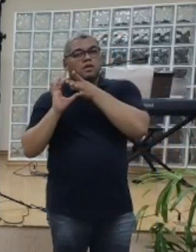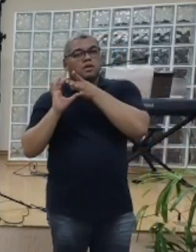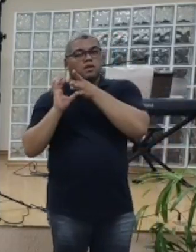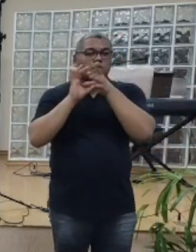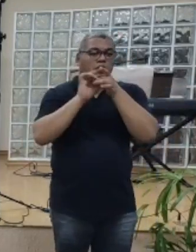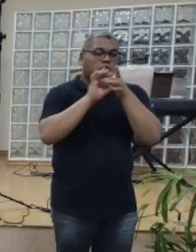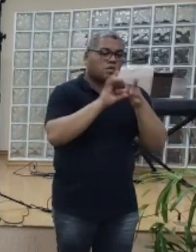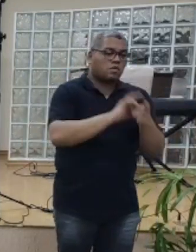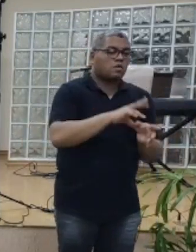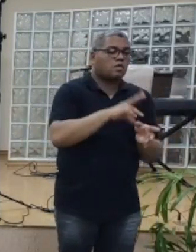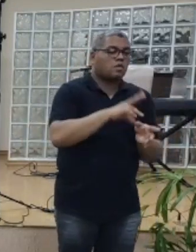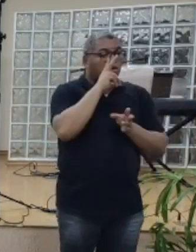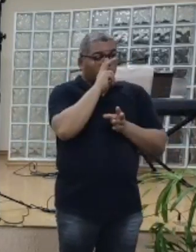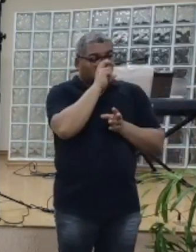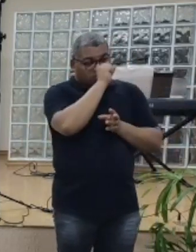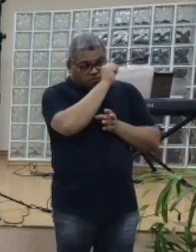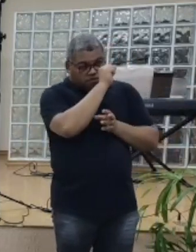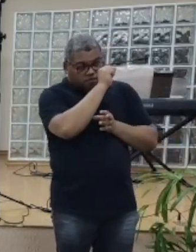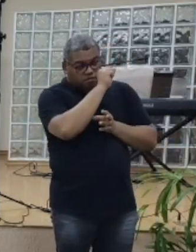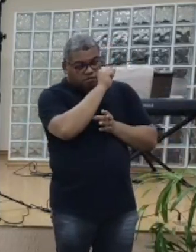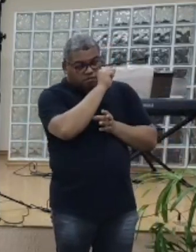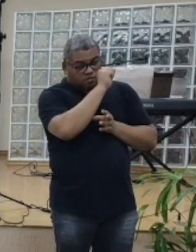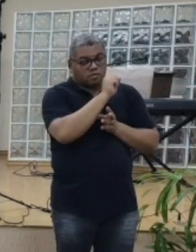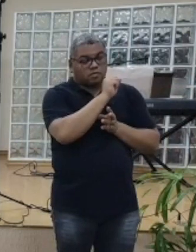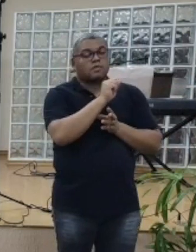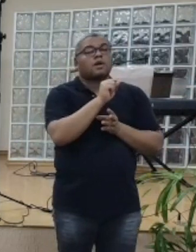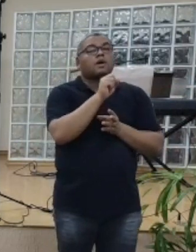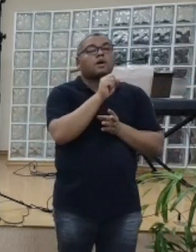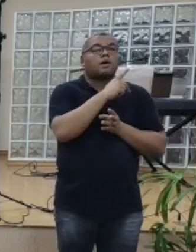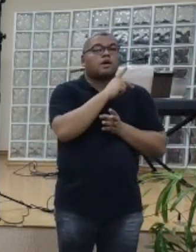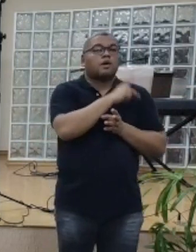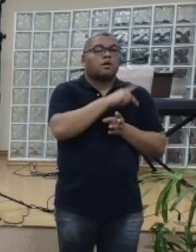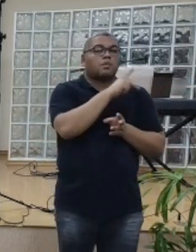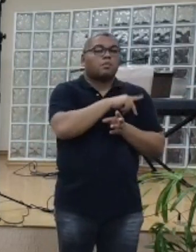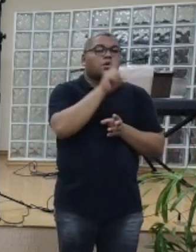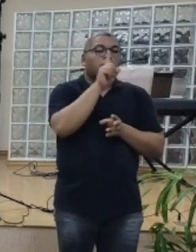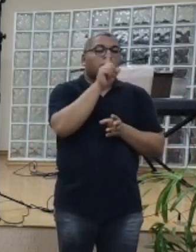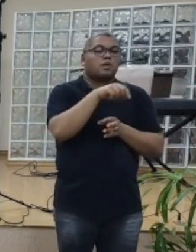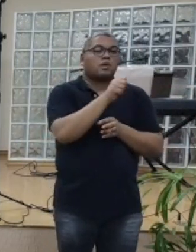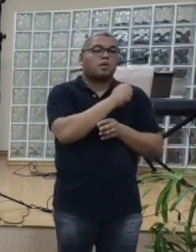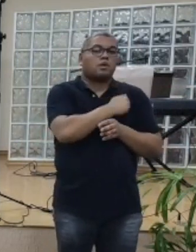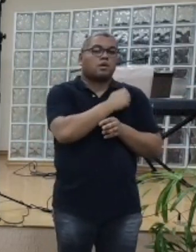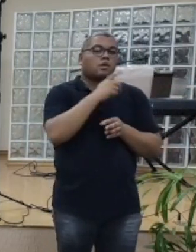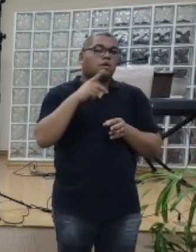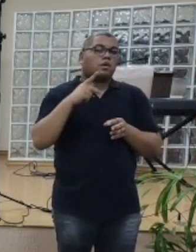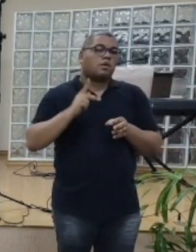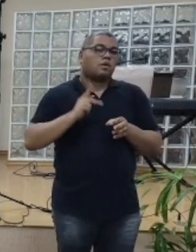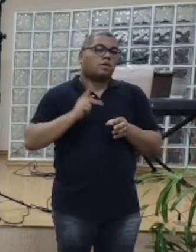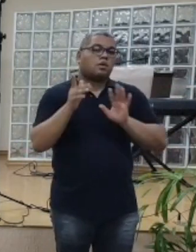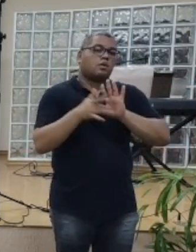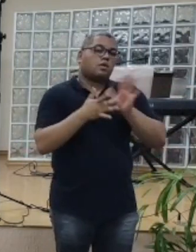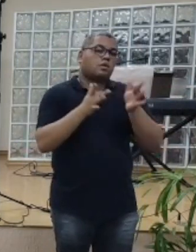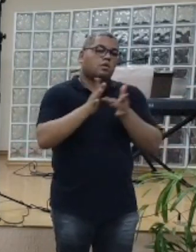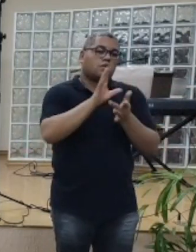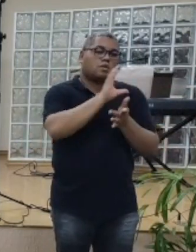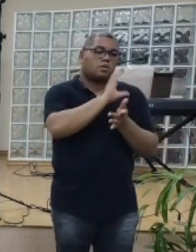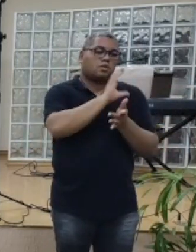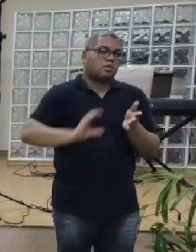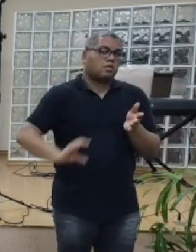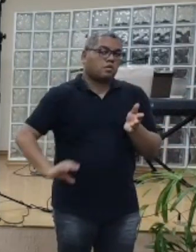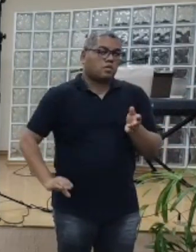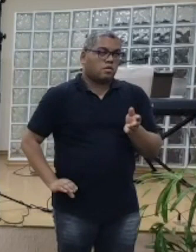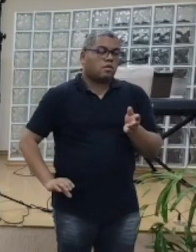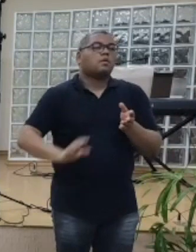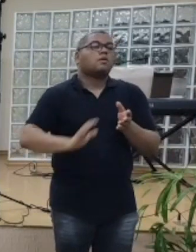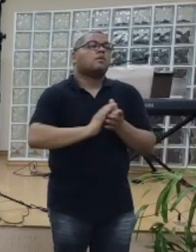é apóstolo de Cristo Jesus, e que a mensagem, as pessoas autorizadas a trazerem a